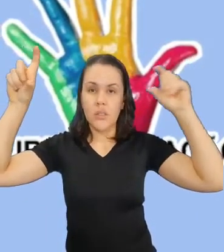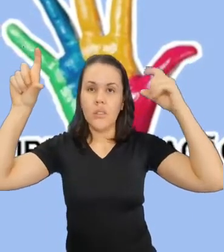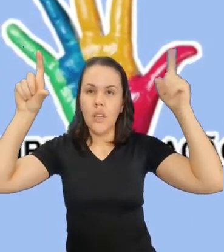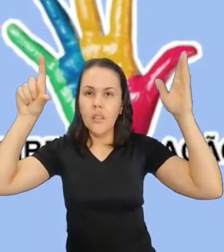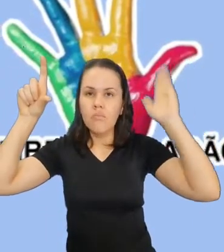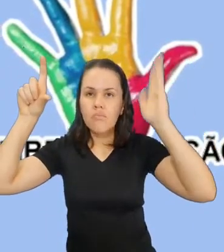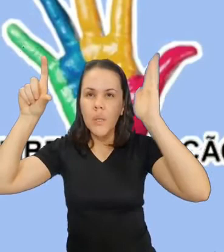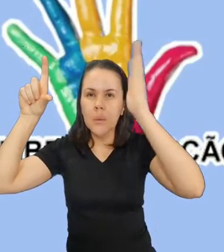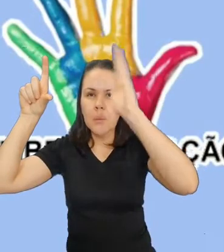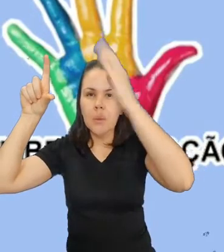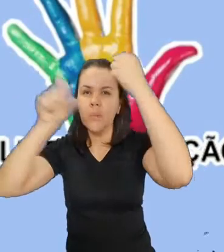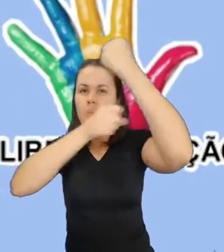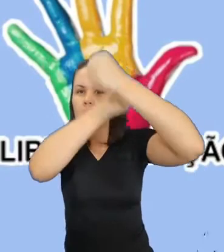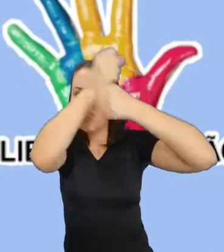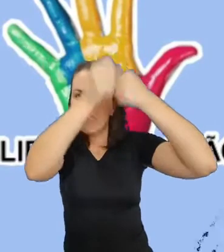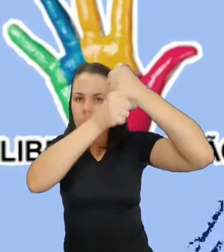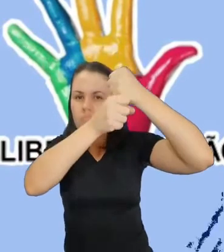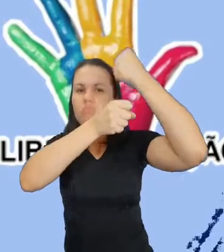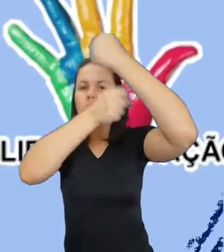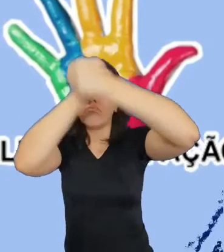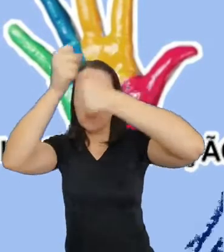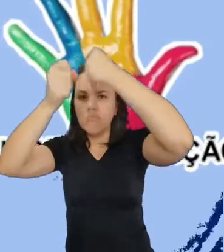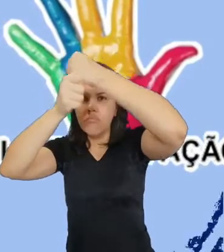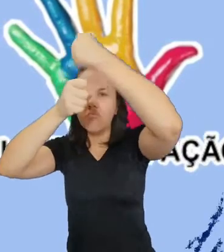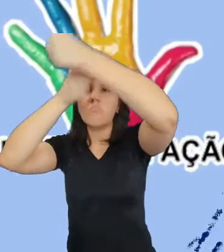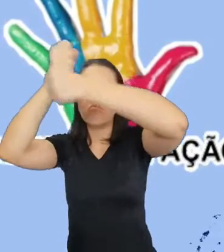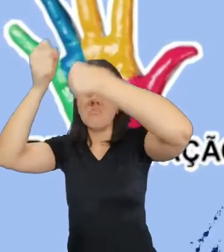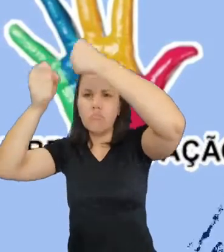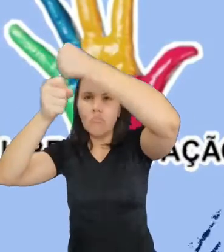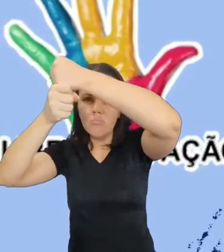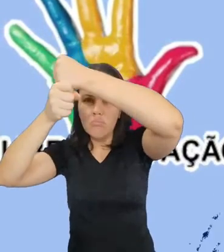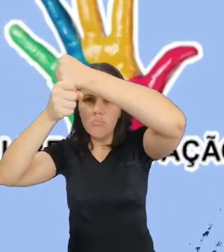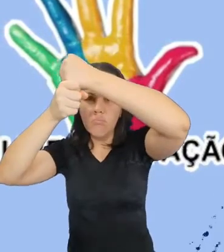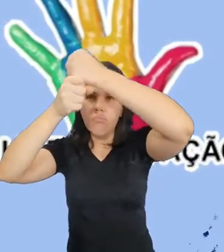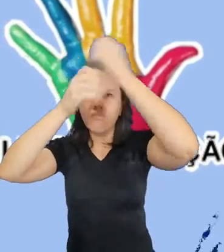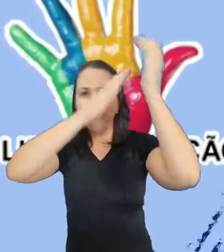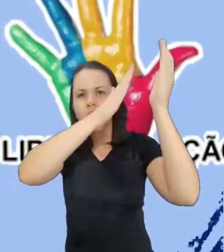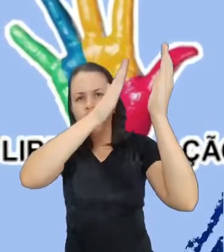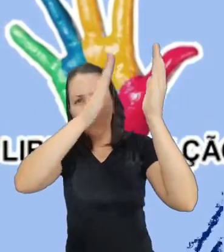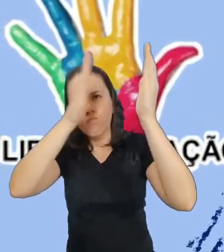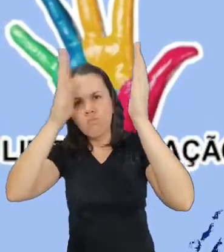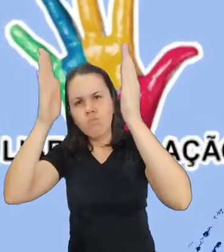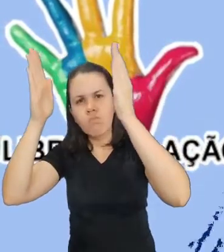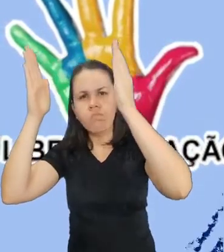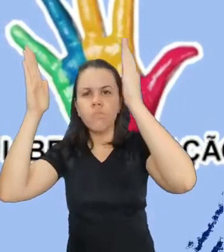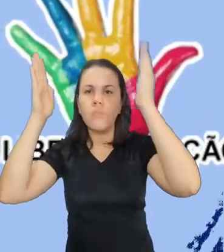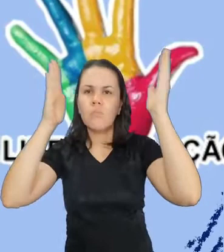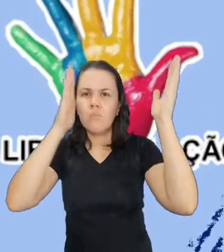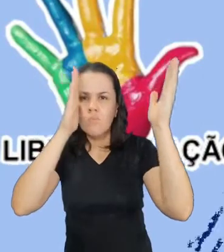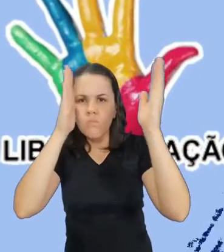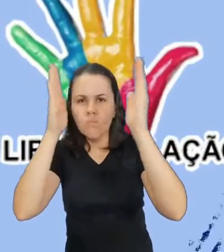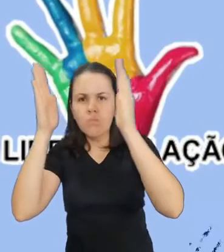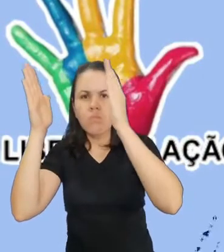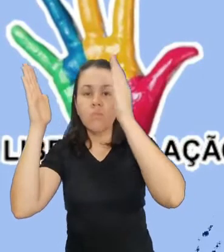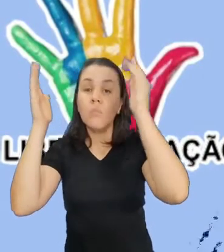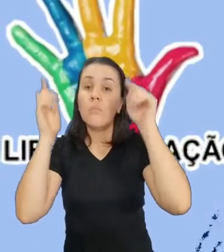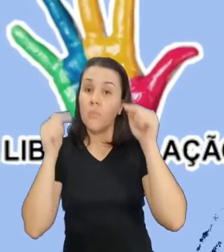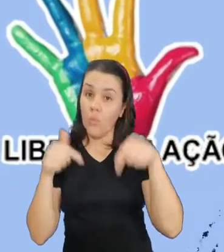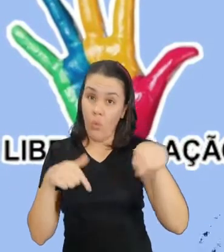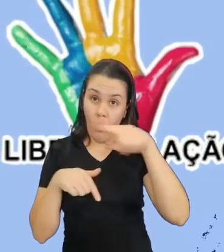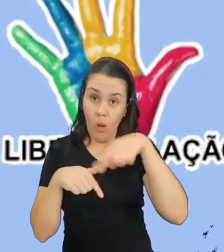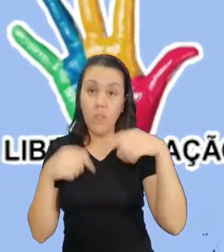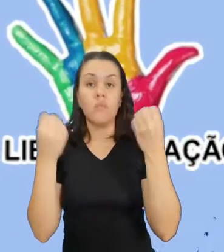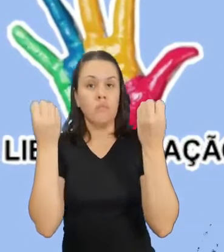Hoje vamos explicar e você vai perceber que na parte de cima vai aparecer como uma linha do tempo,